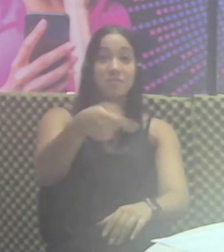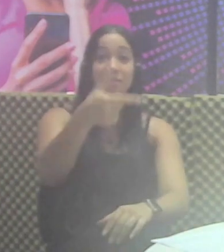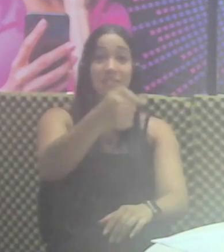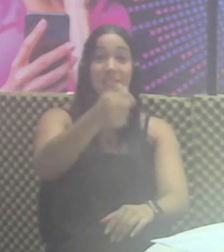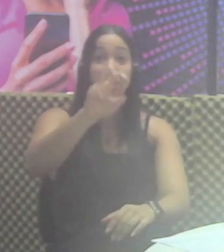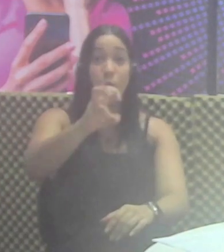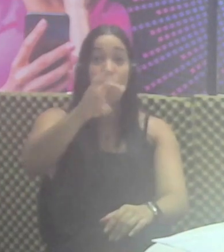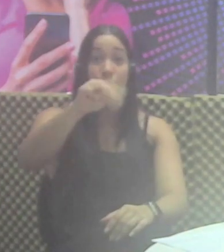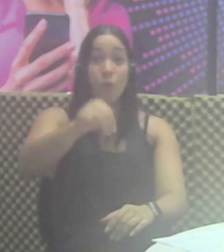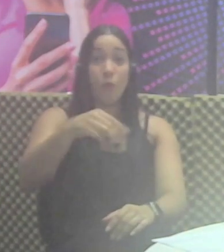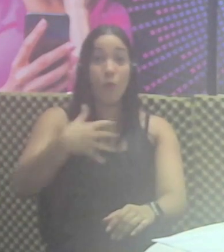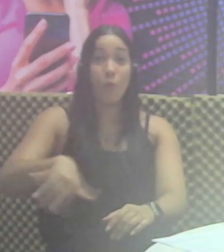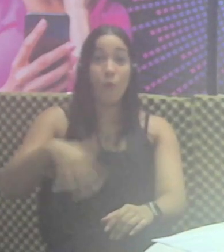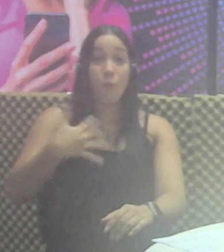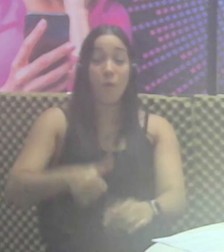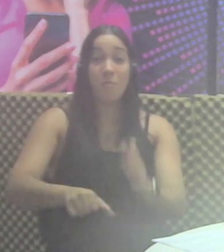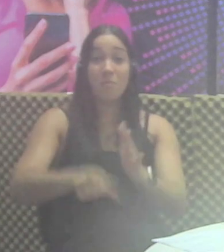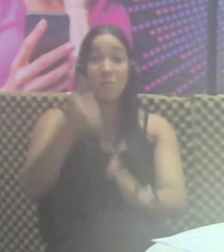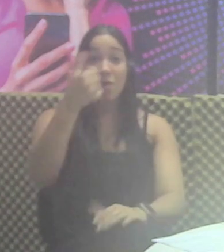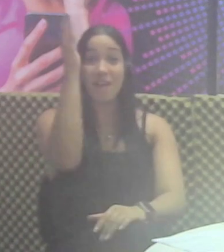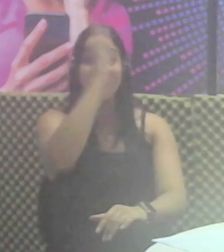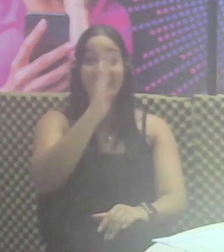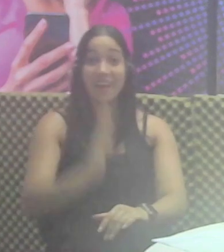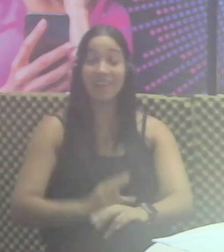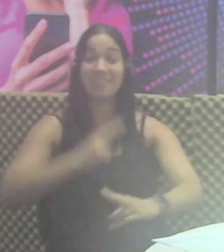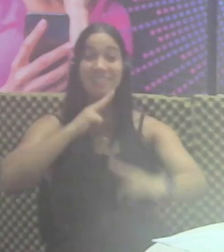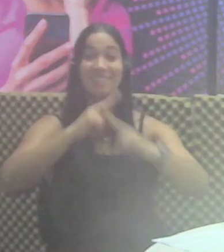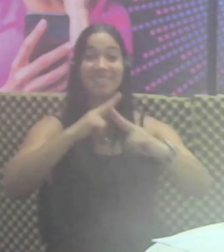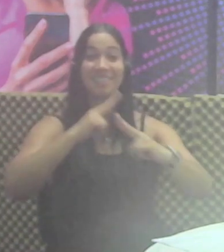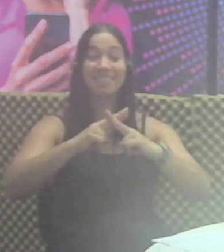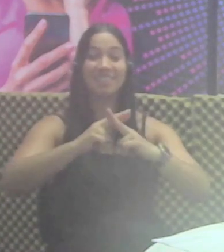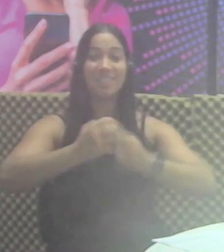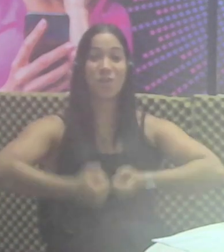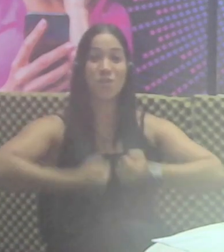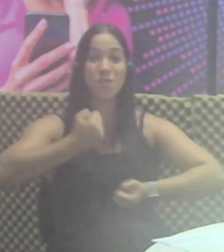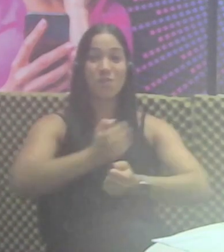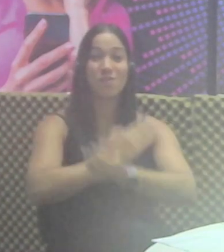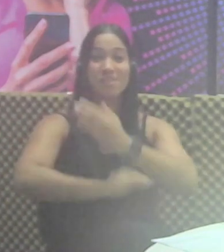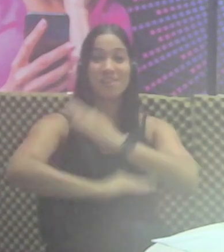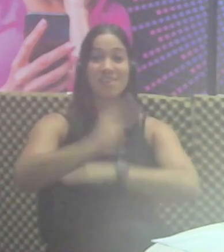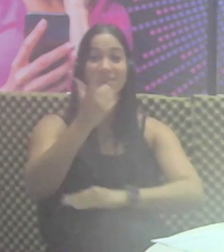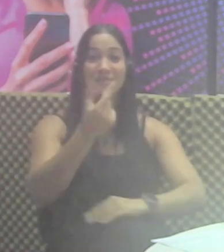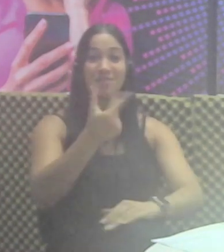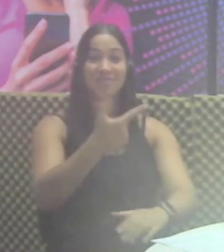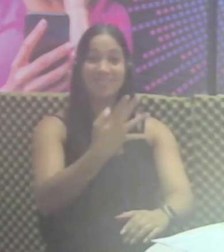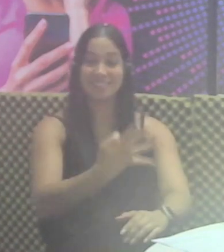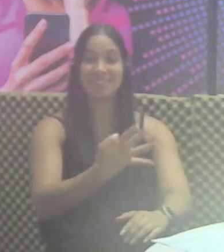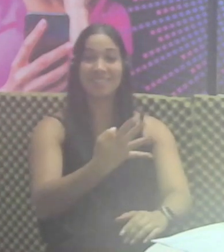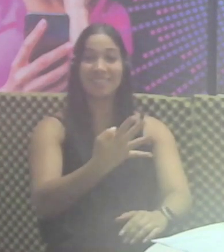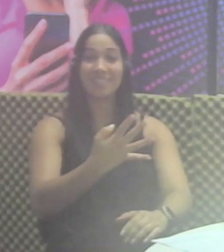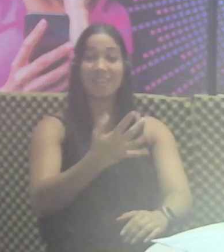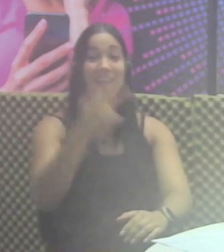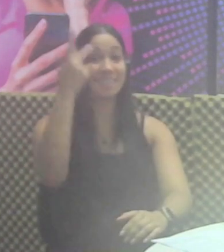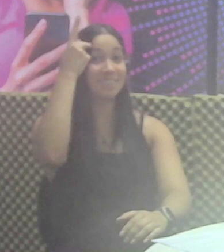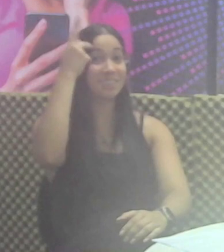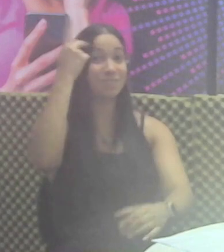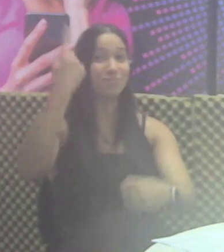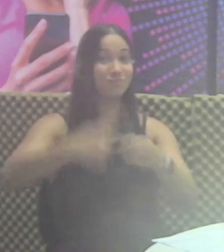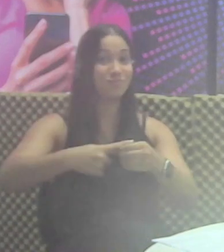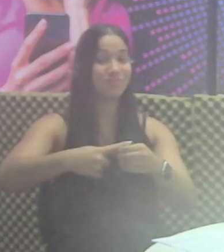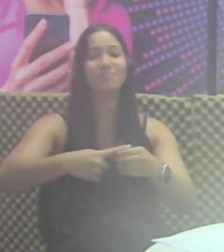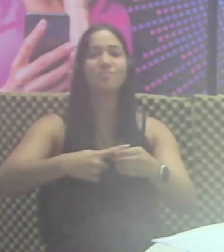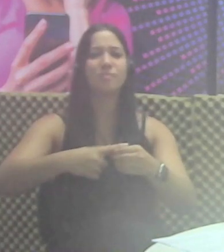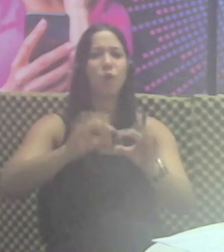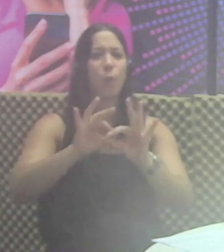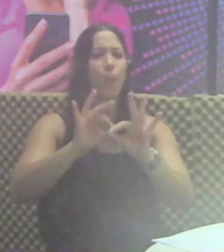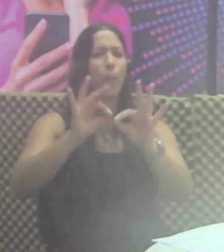metros na primeira fase nacional do Circuito Loterias Caixa de Atletismo Paralímpico 2024, em São Paulo. Com essa